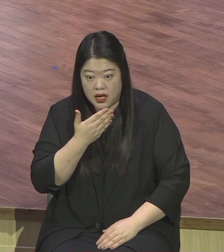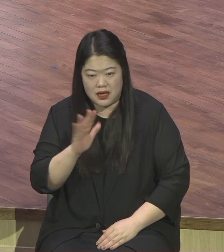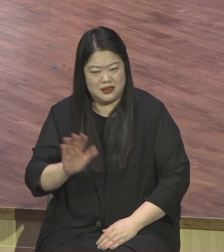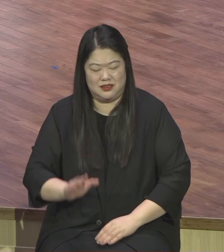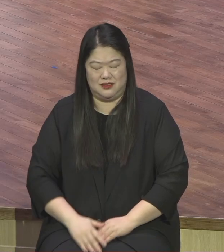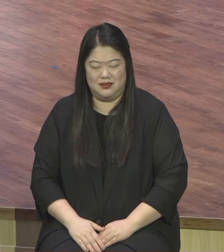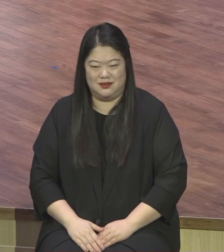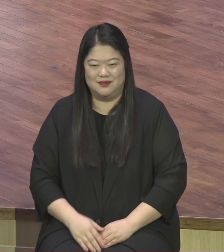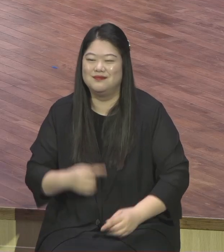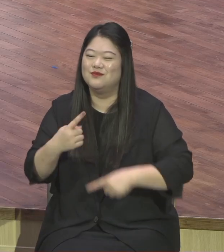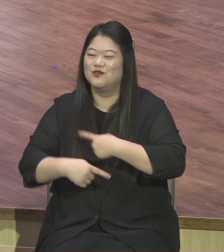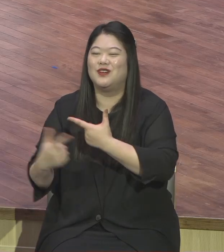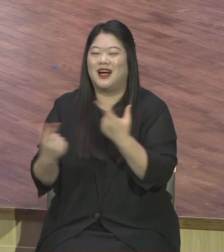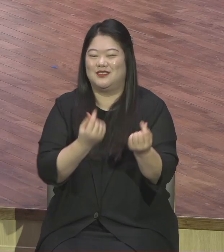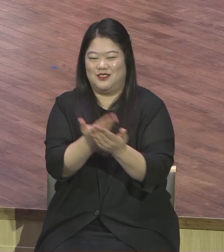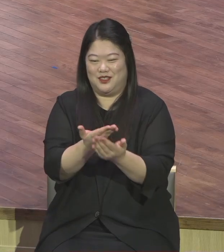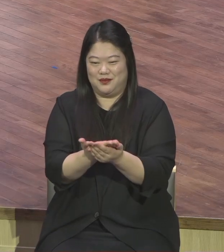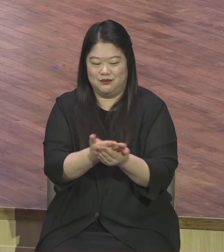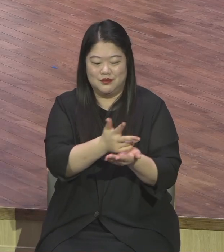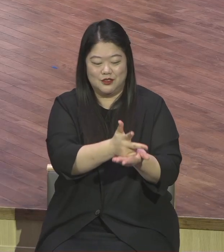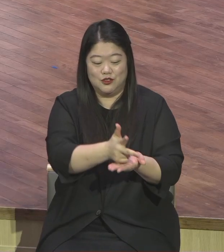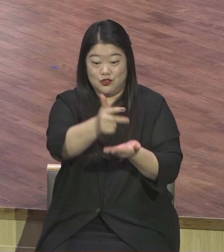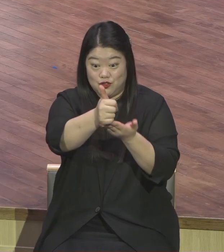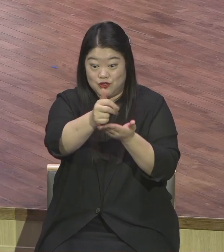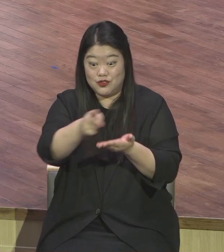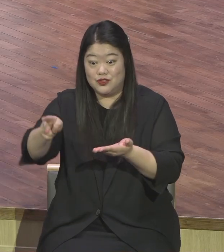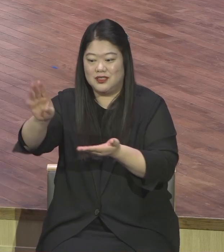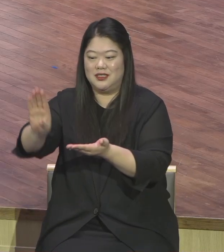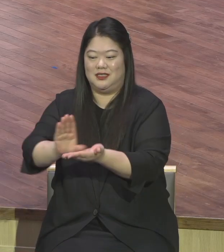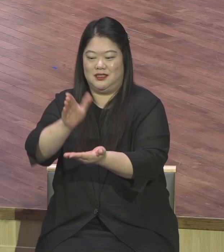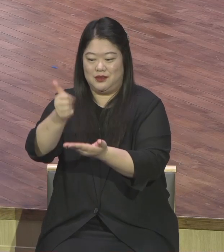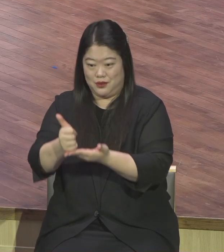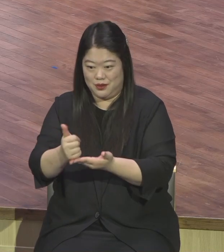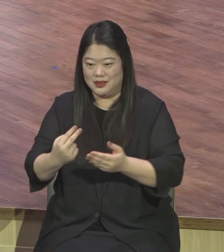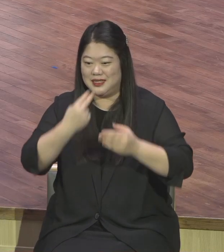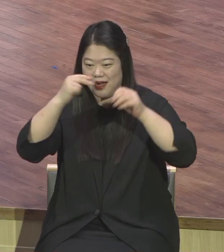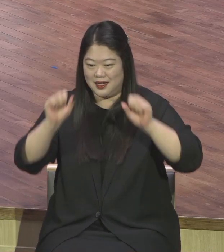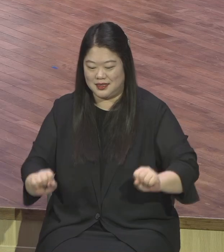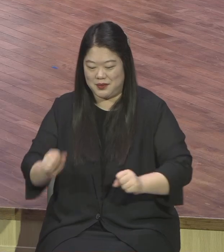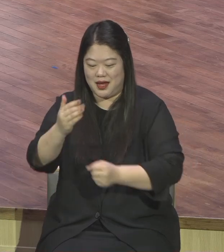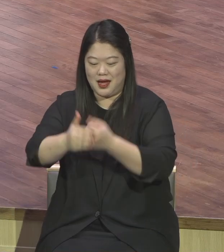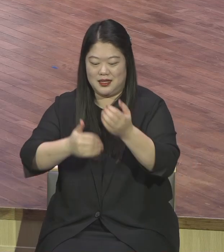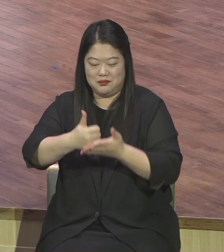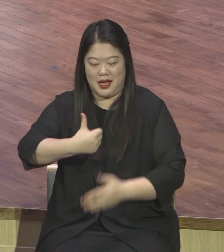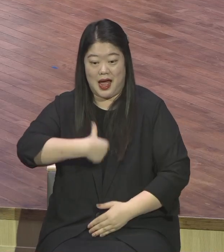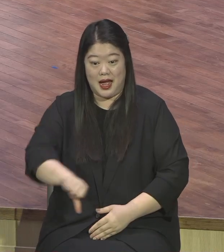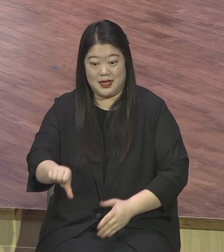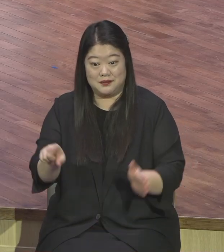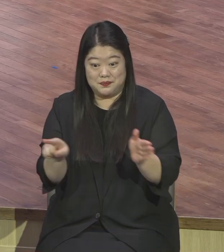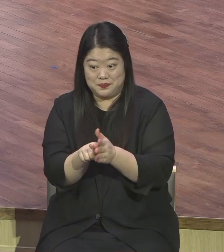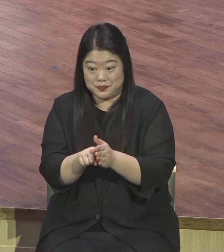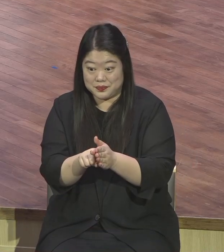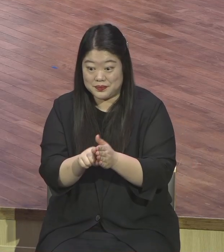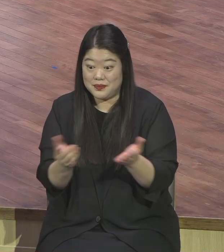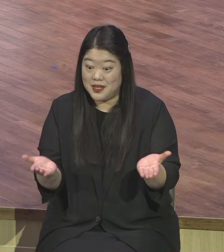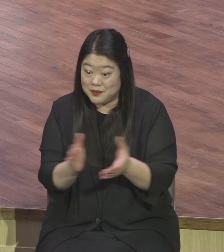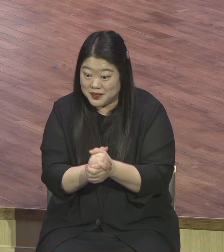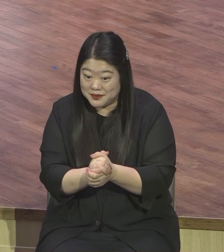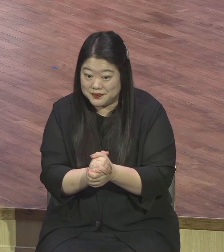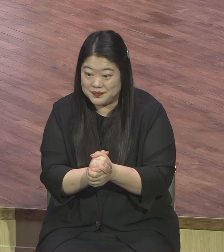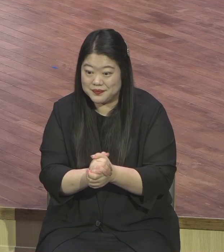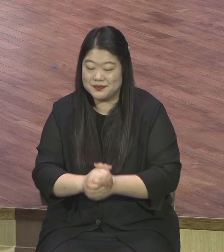신앙 고백합니다. 주는 그리스도시요 살아계신 하나님의 아들이십니다.